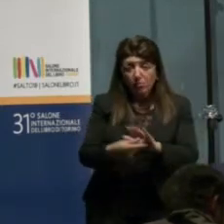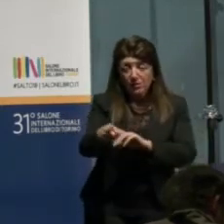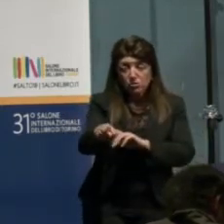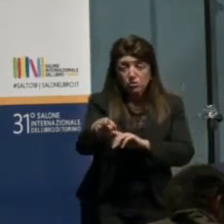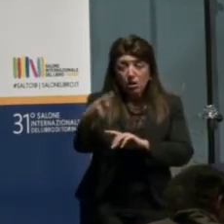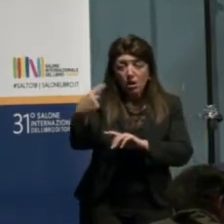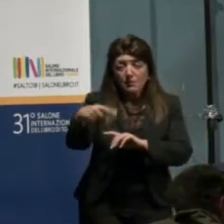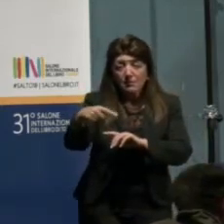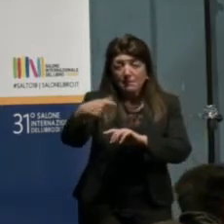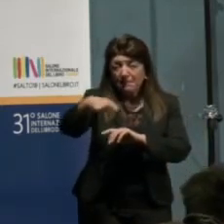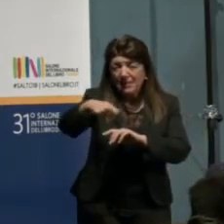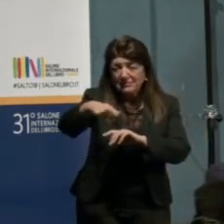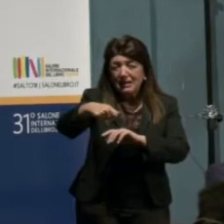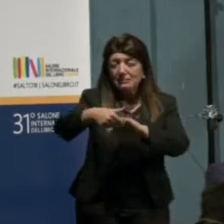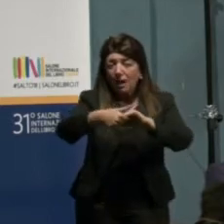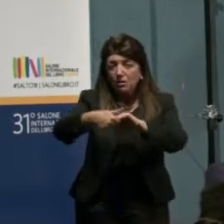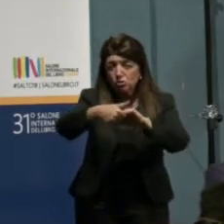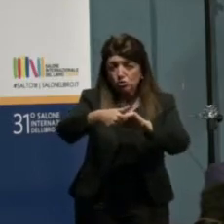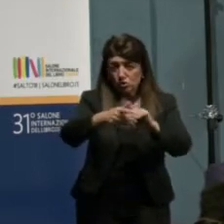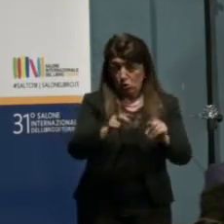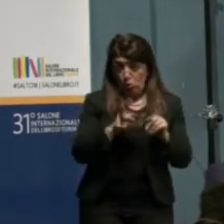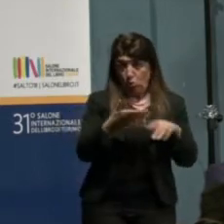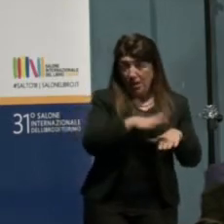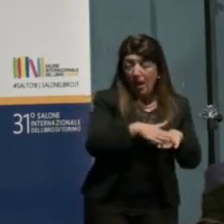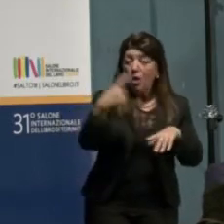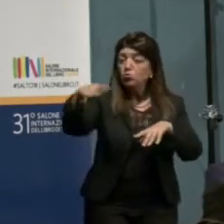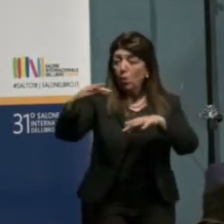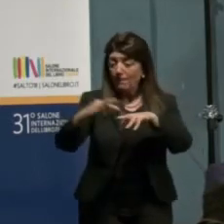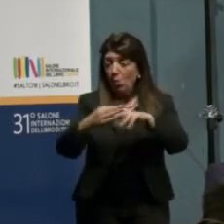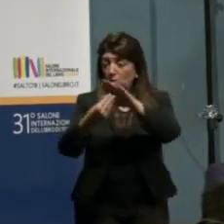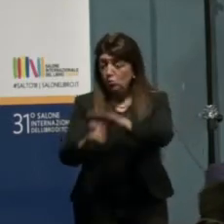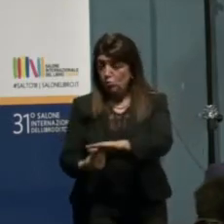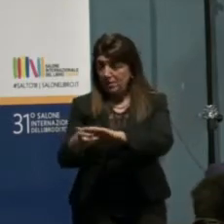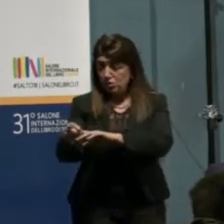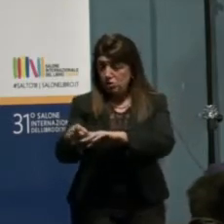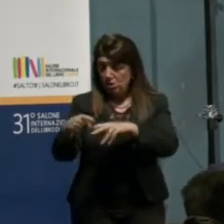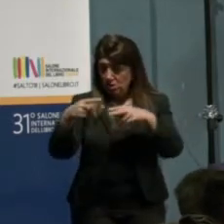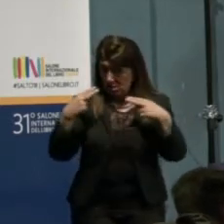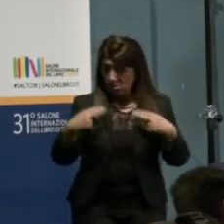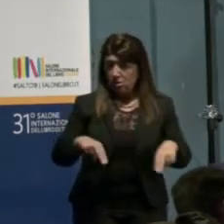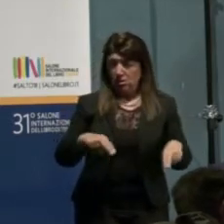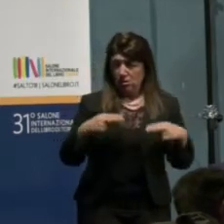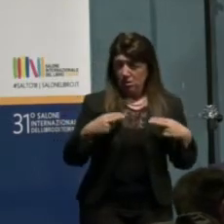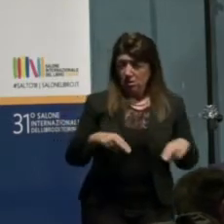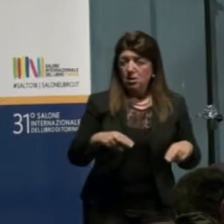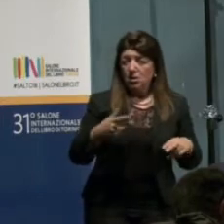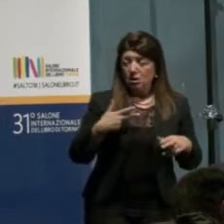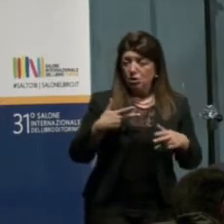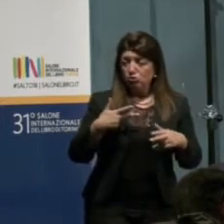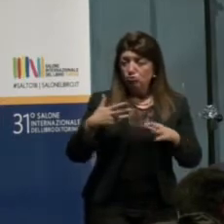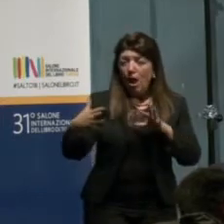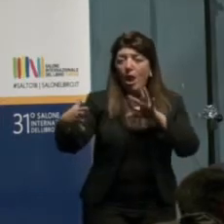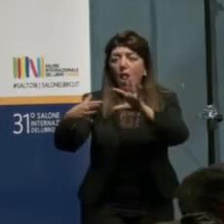moglie del presidente dell'associazione che ci tutela ha una qualche legame con